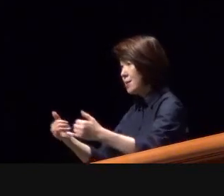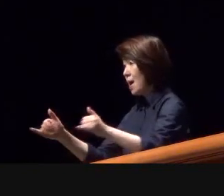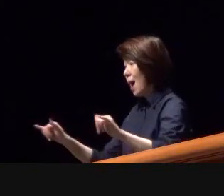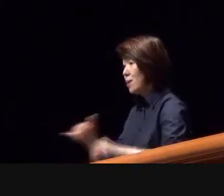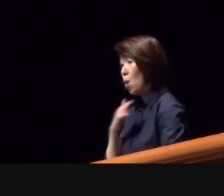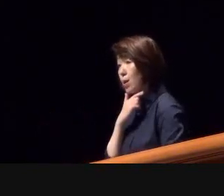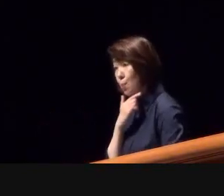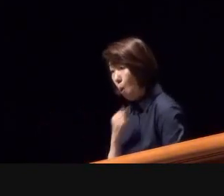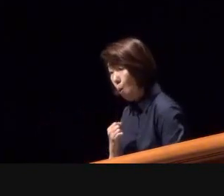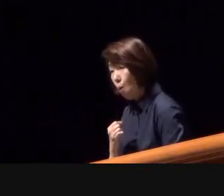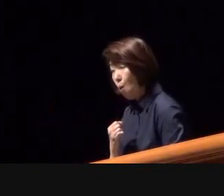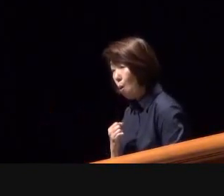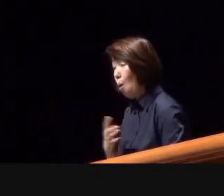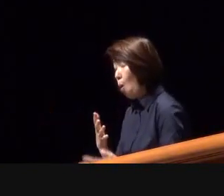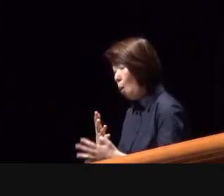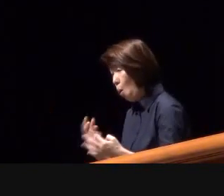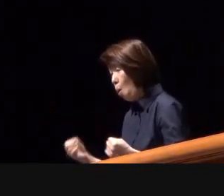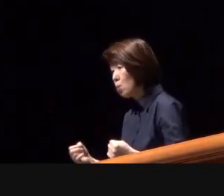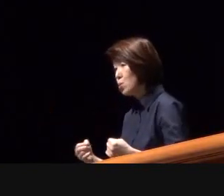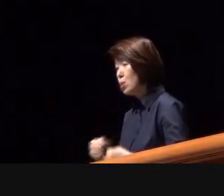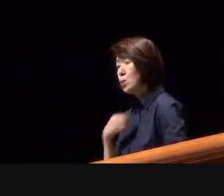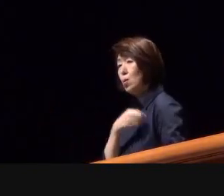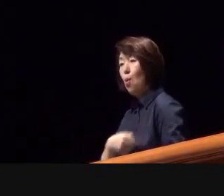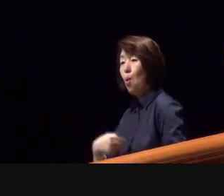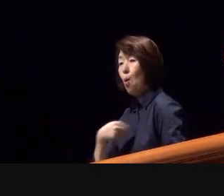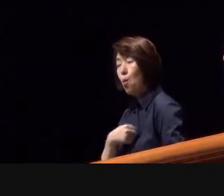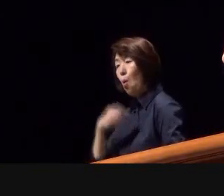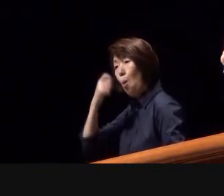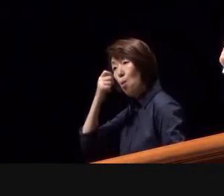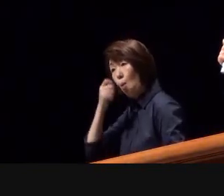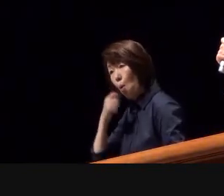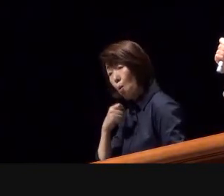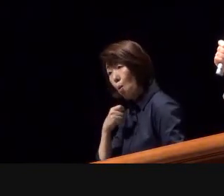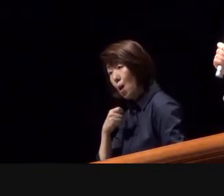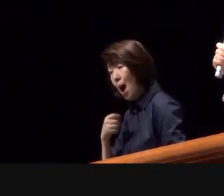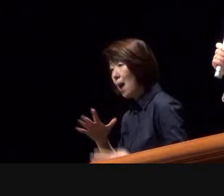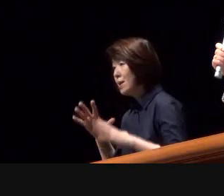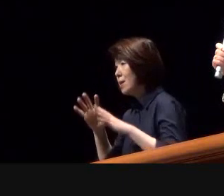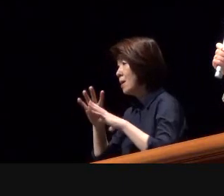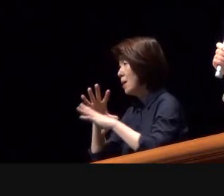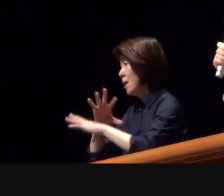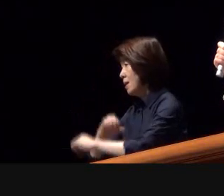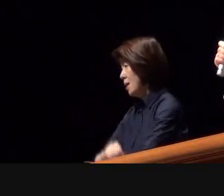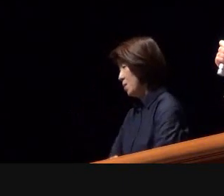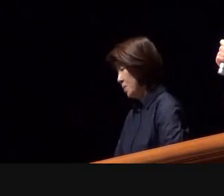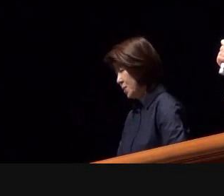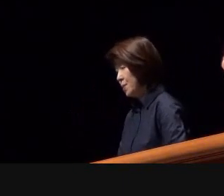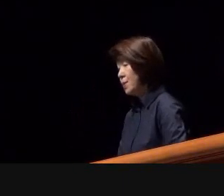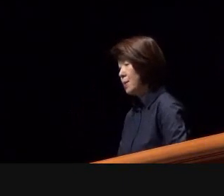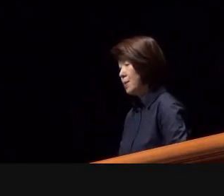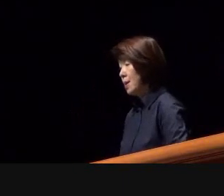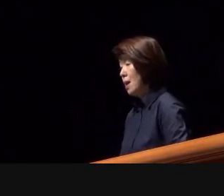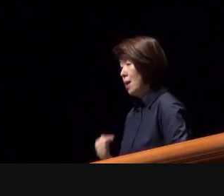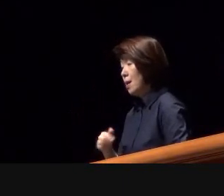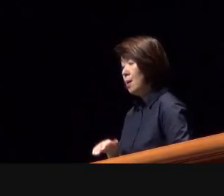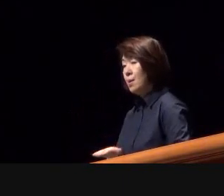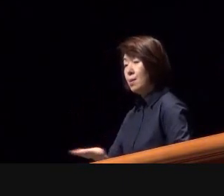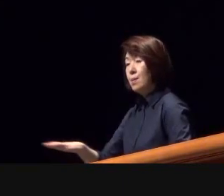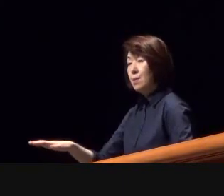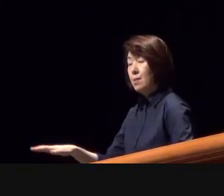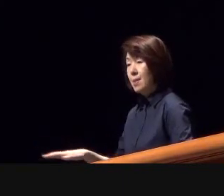希望、多くの人々の悲劇、それが消えていきます。私たちは